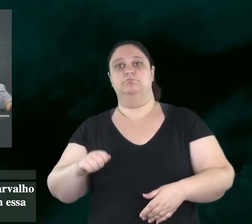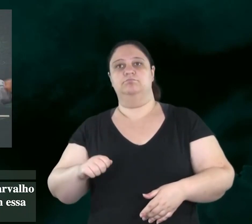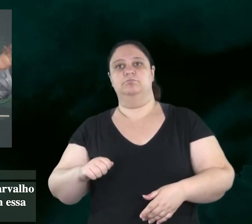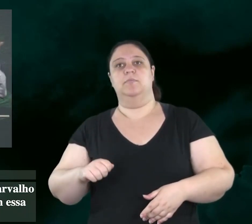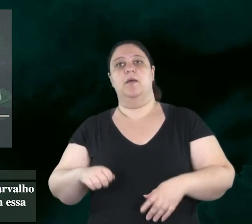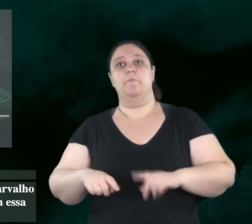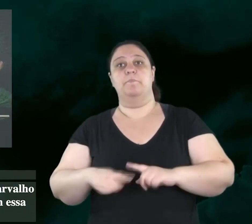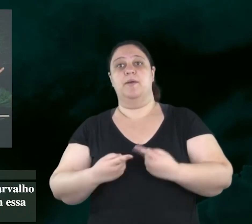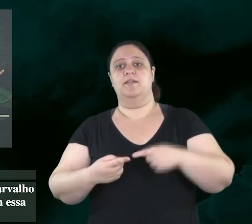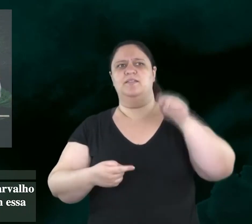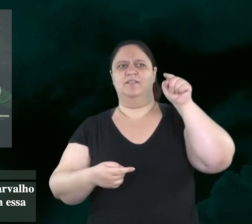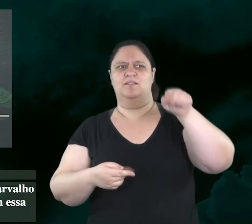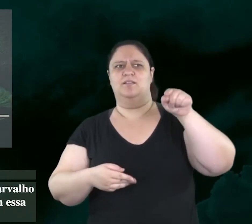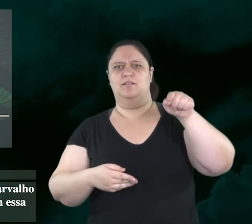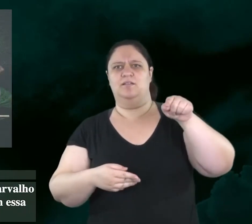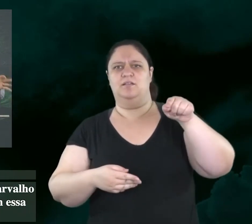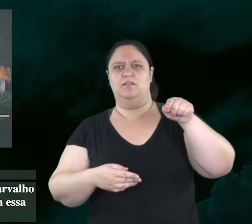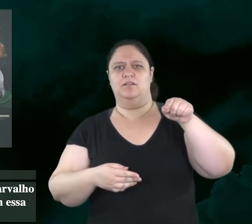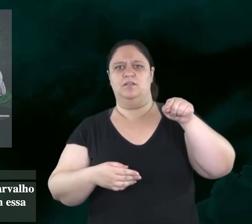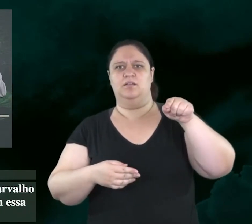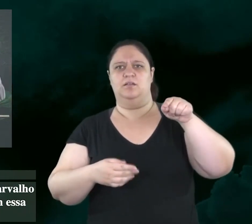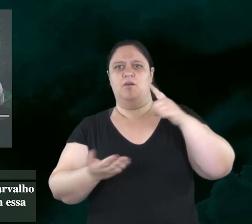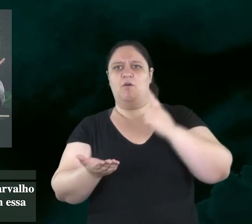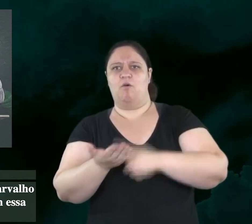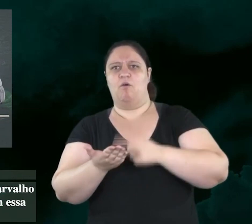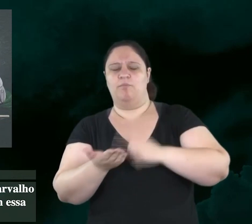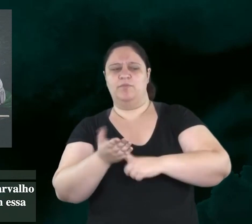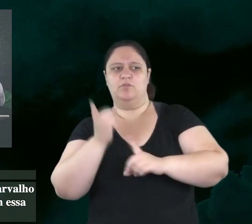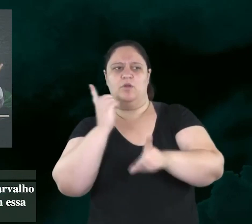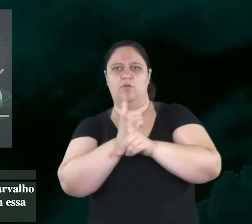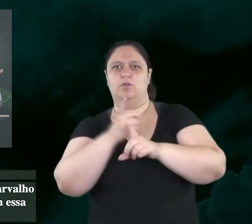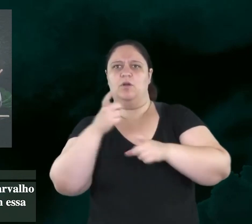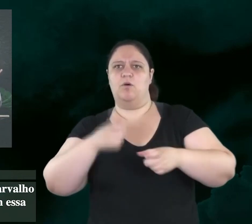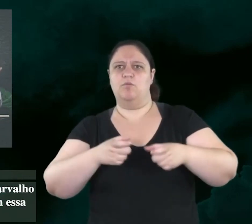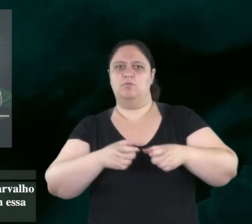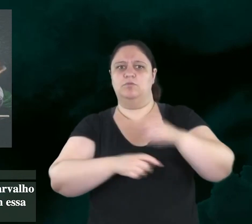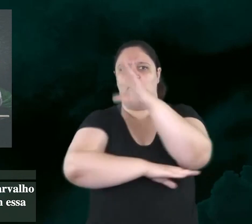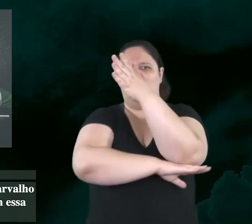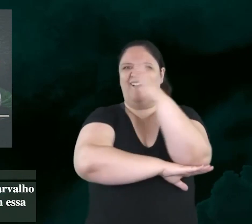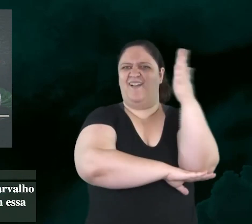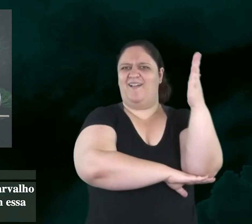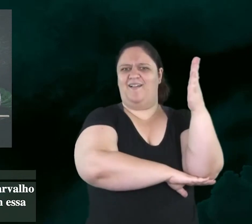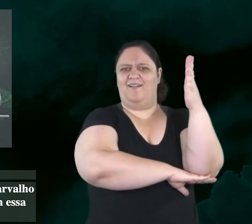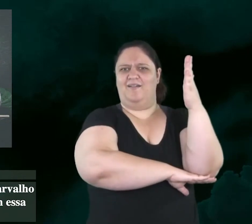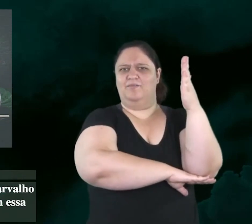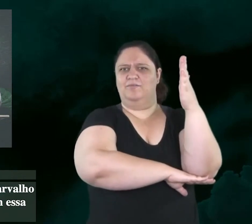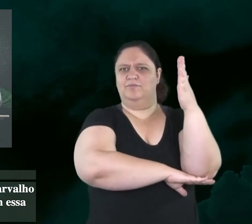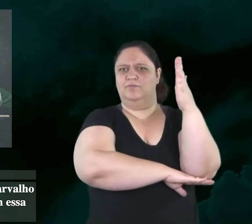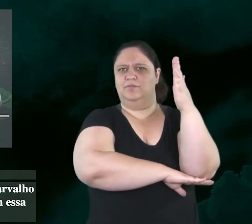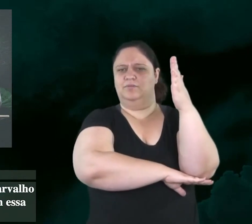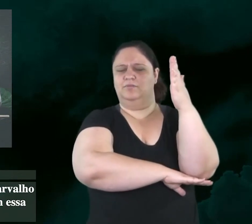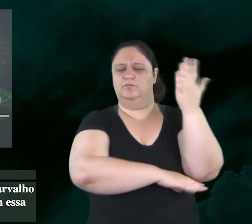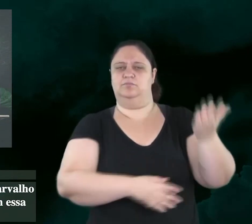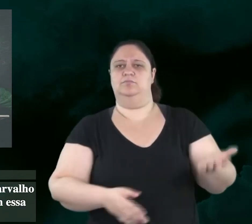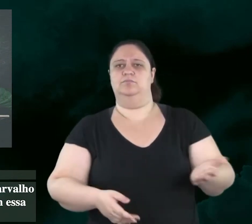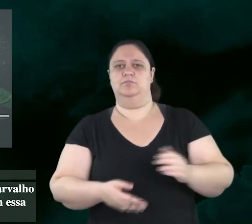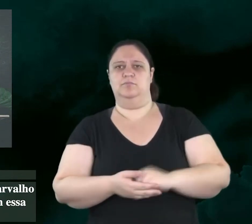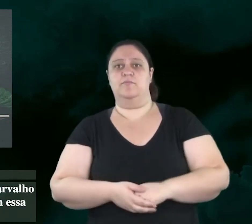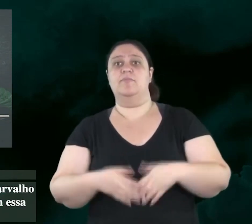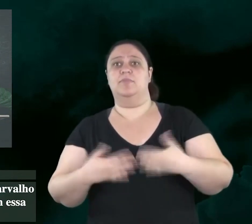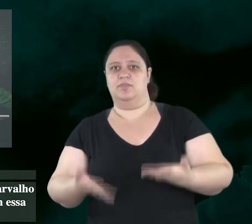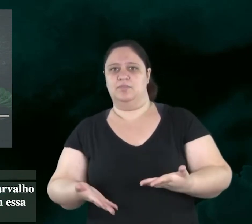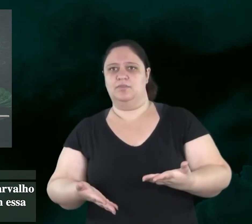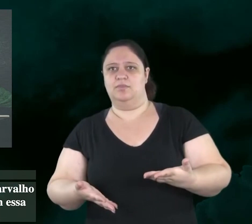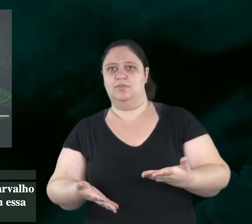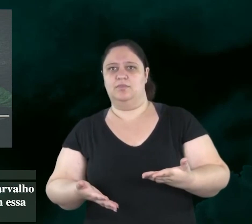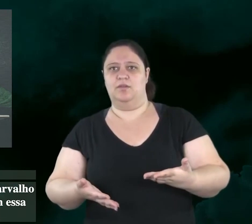um carvalho, é uma árvore, carvalho de Moré. Carvalho de Moré, né? Então, se essa